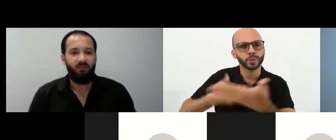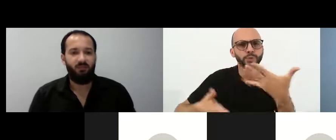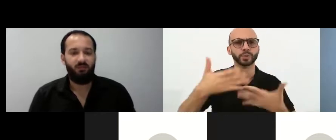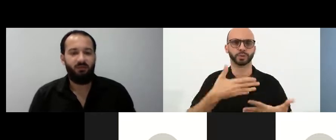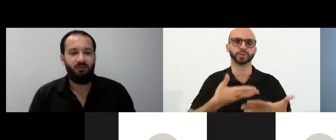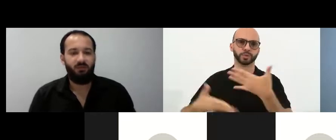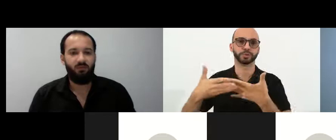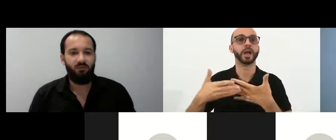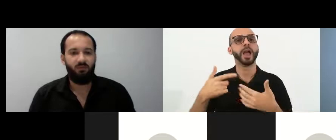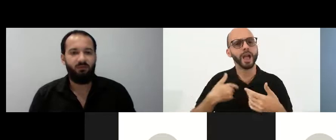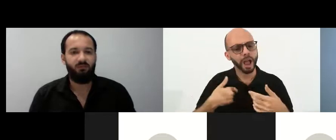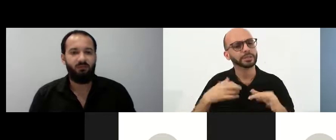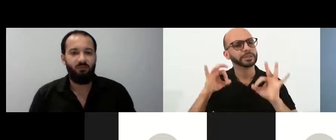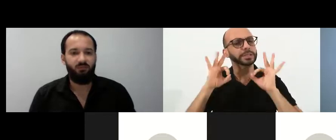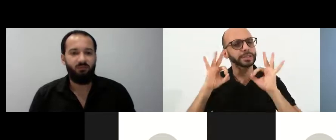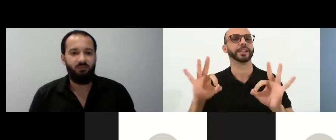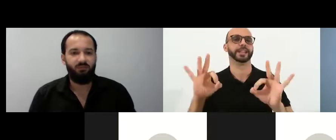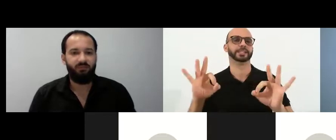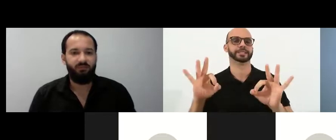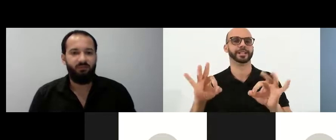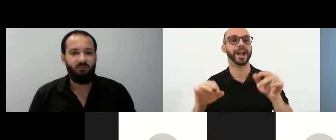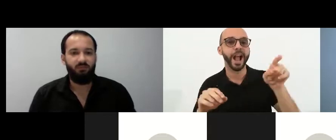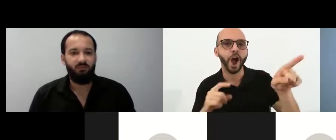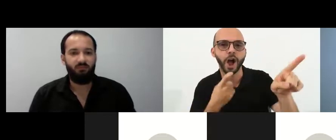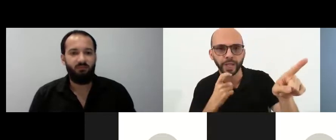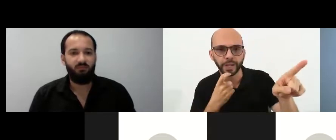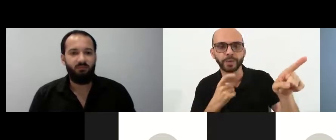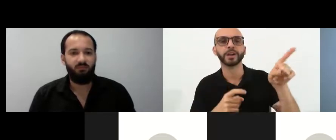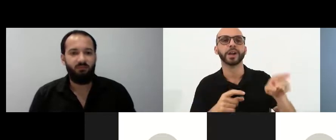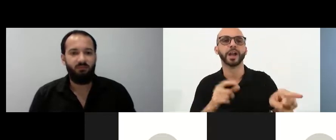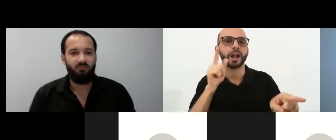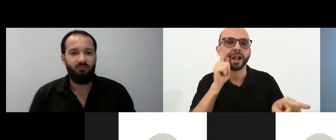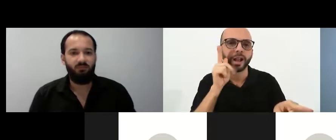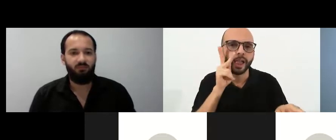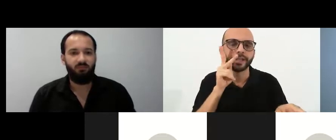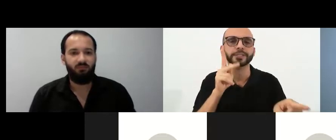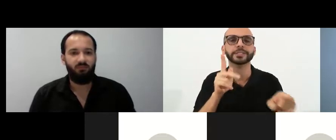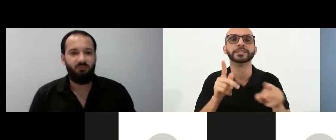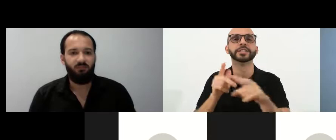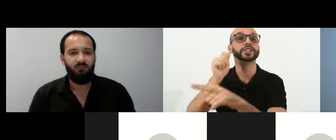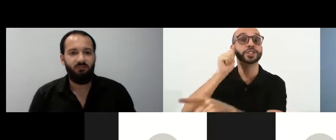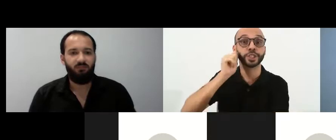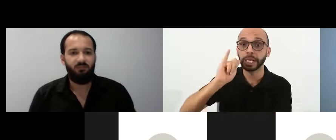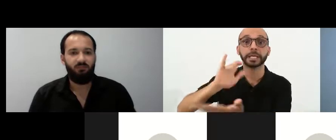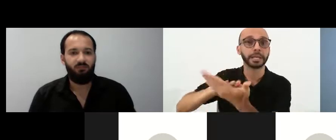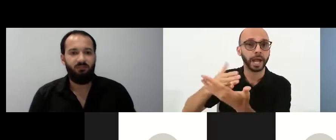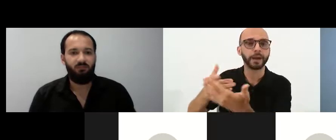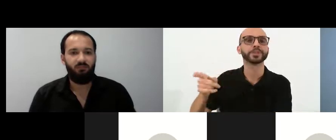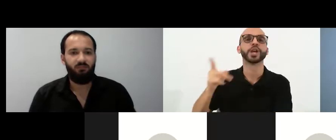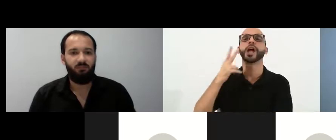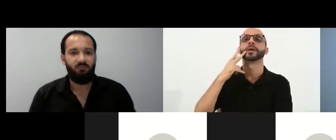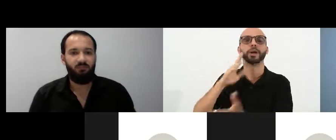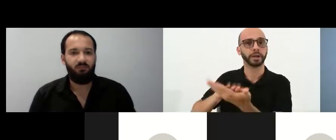estar participando da live aqui como tradutores, e ao Rodrigo e a Grace,